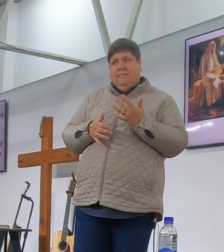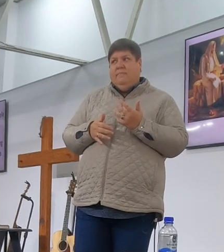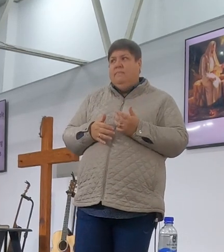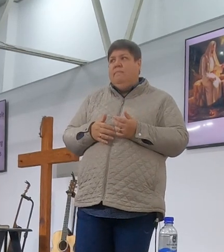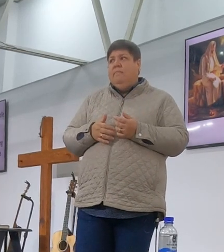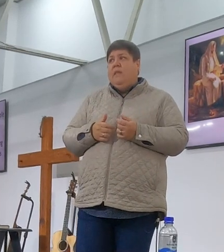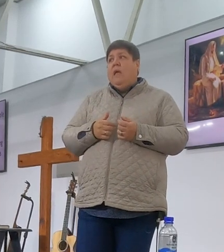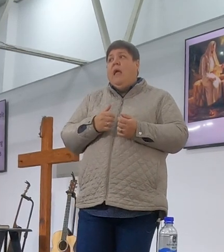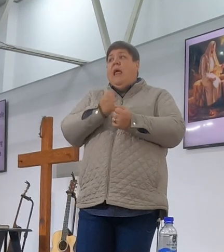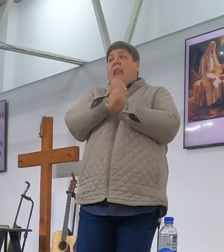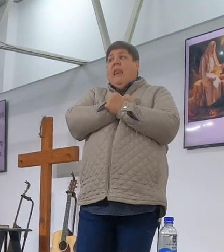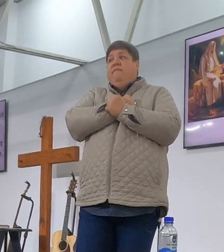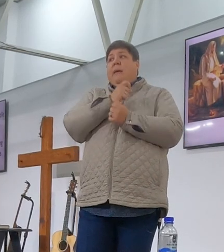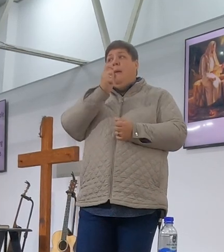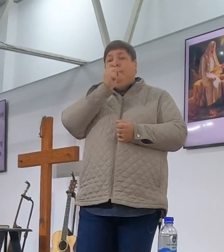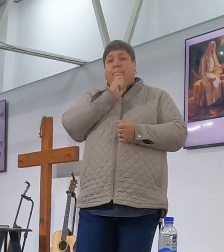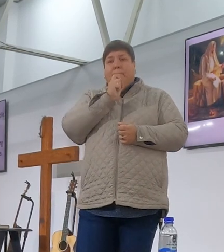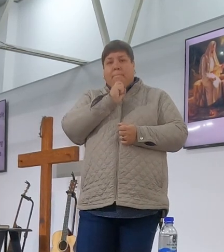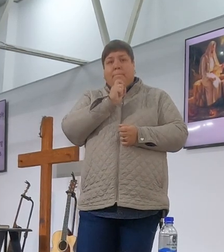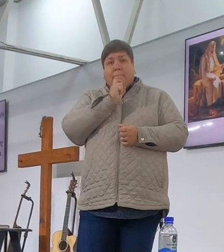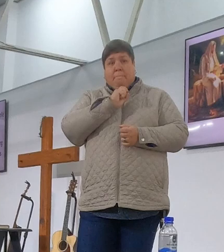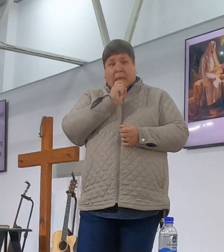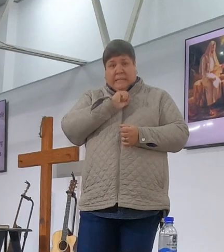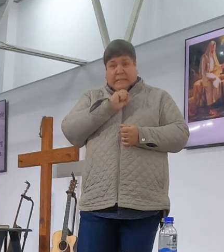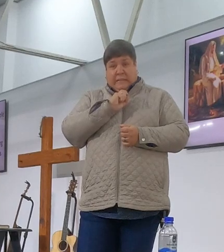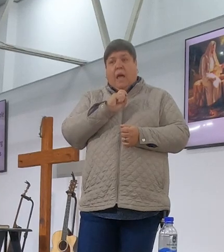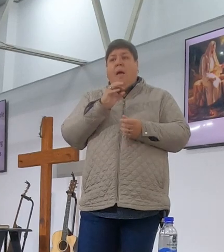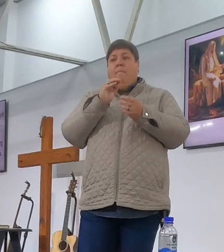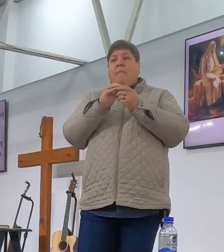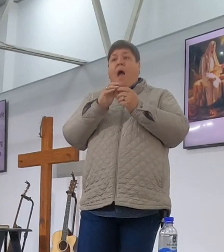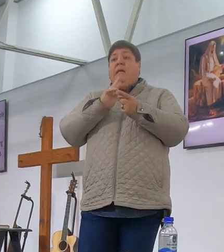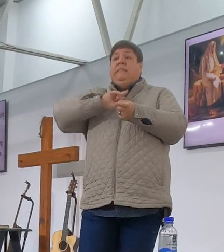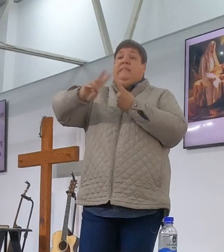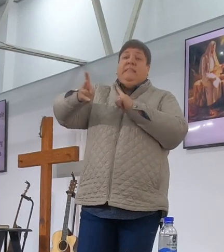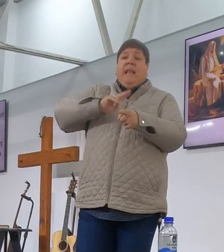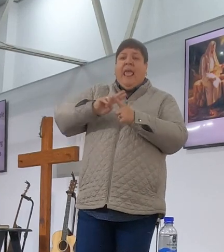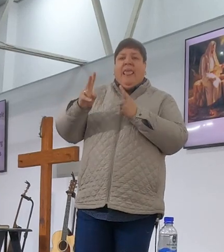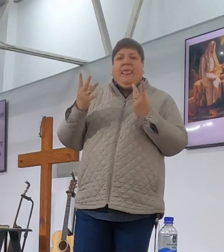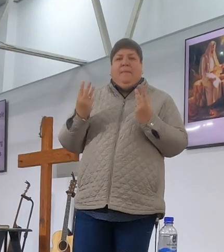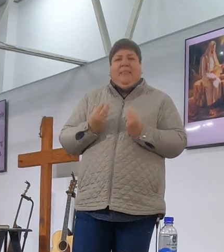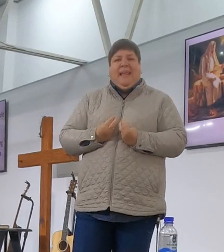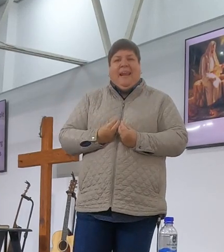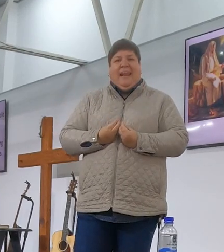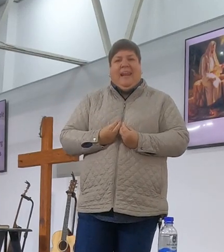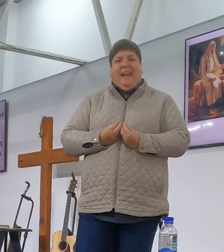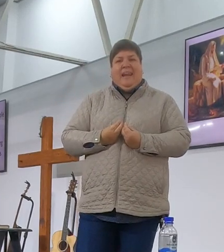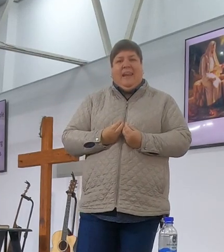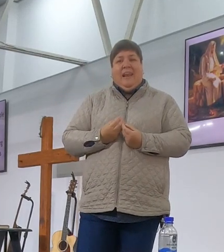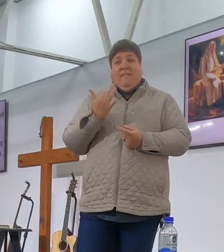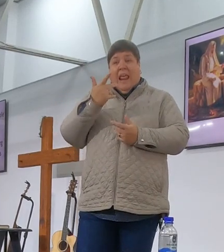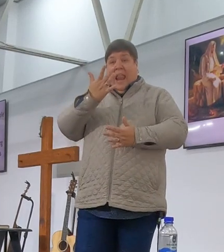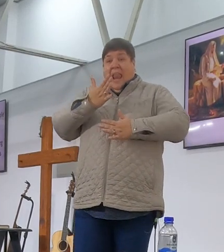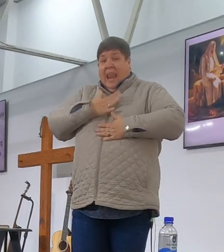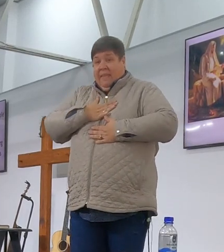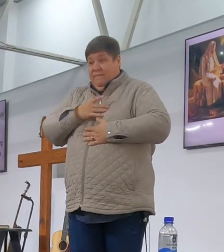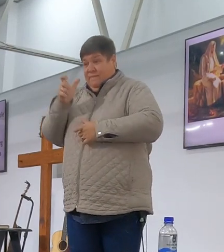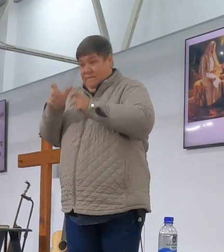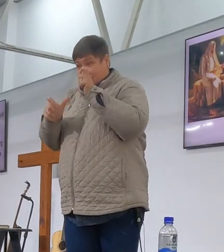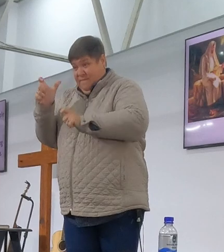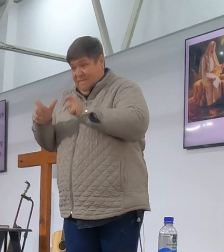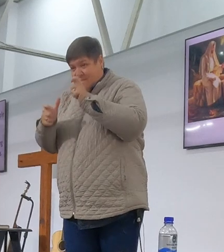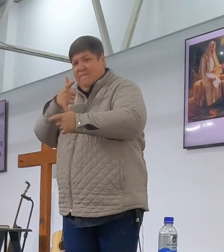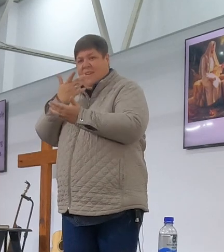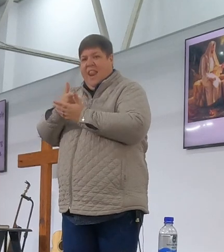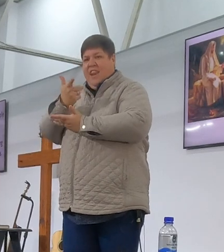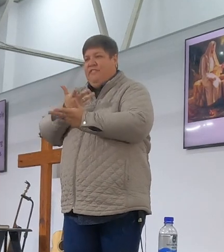people but demolishing arguments. Die argumente wat hulle self teen die